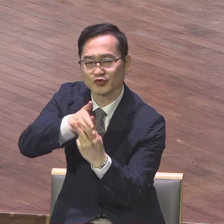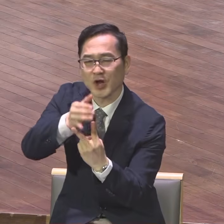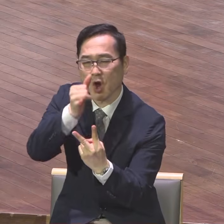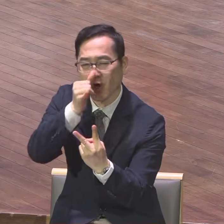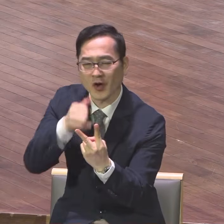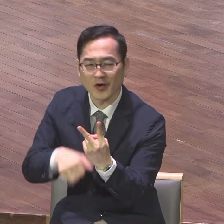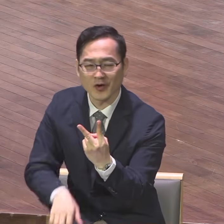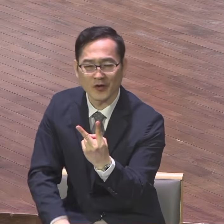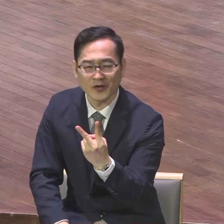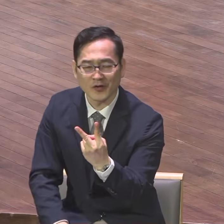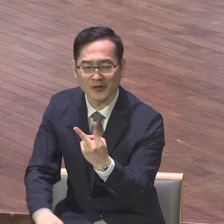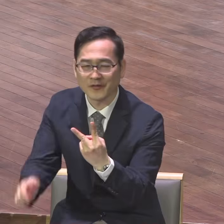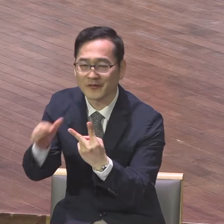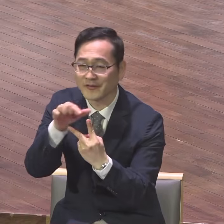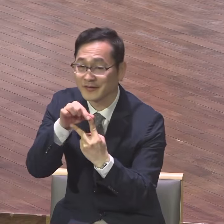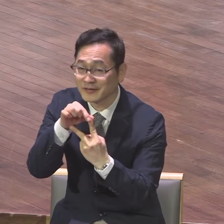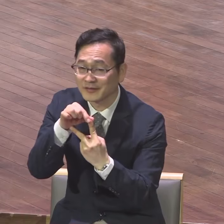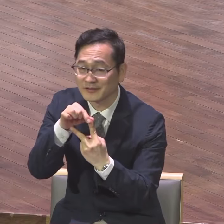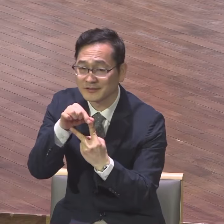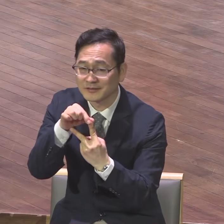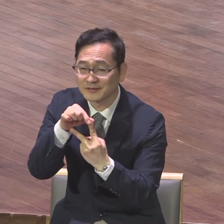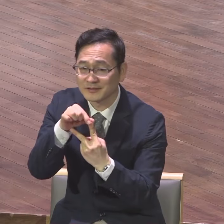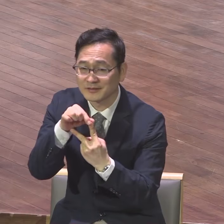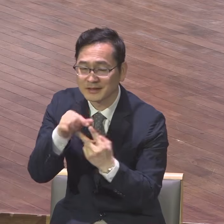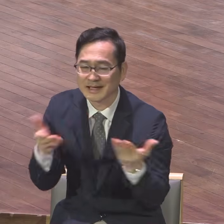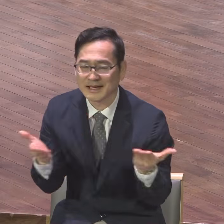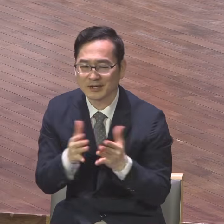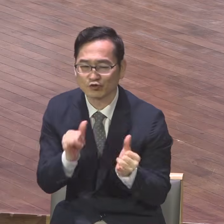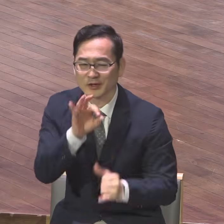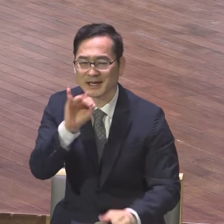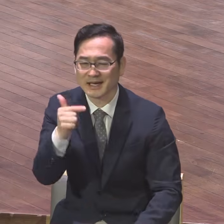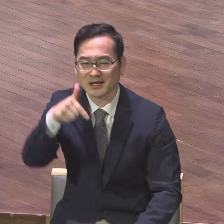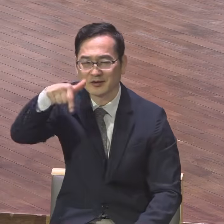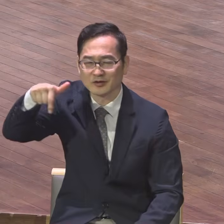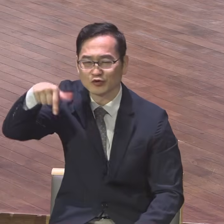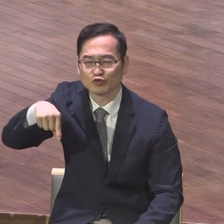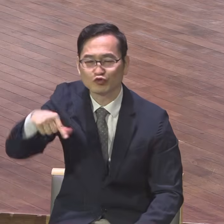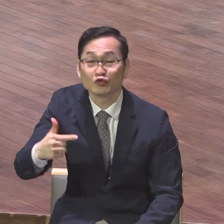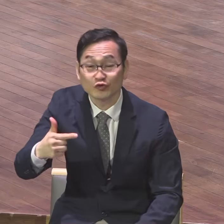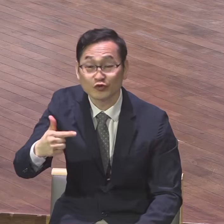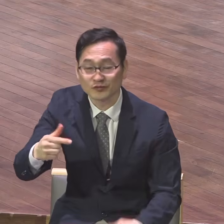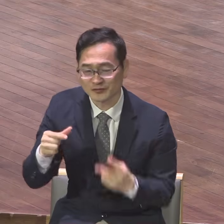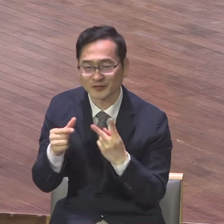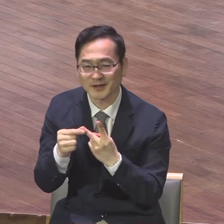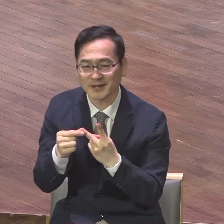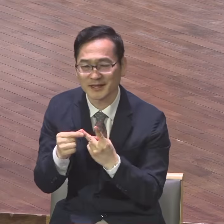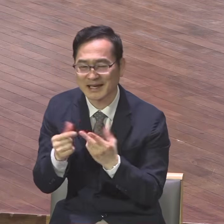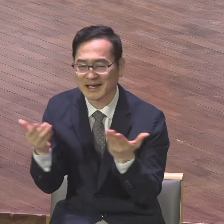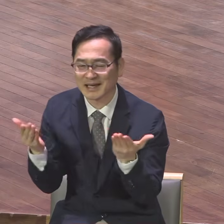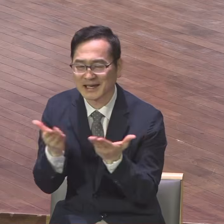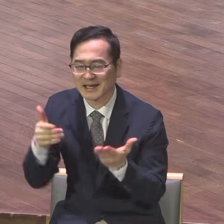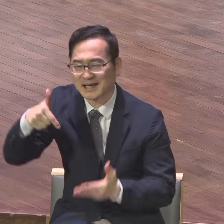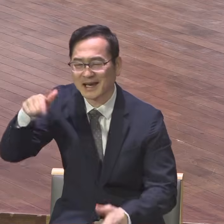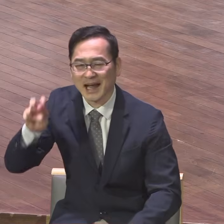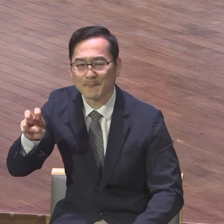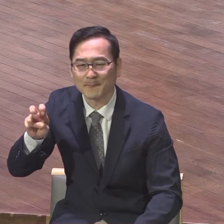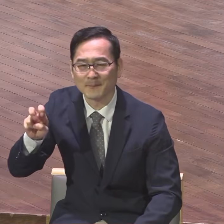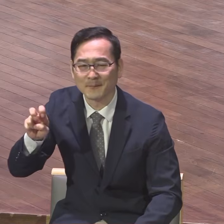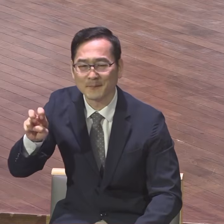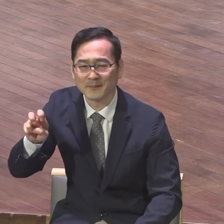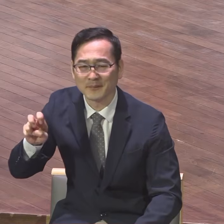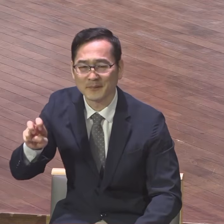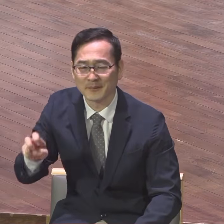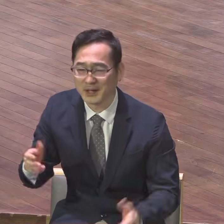있다. 하나는 일꾼 성도가 있고 또 하나는 일감 성도가 있다.